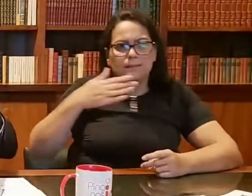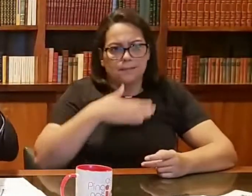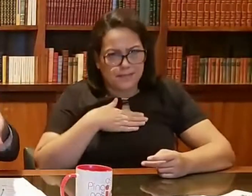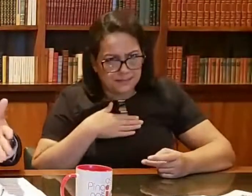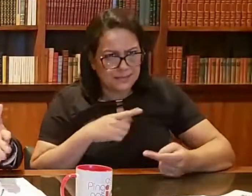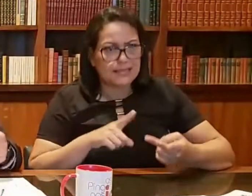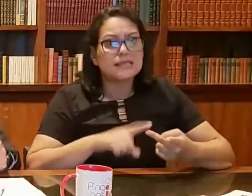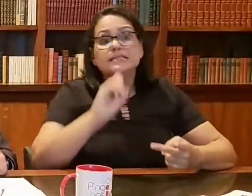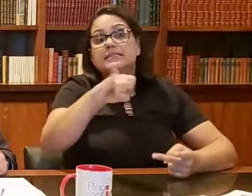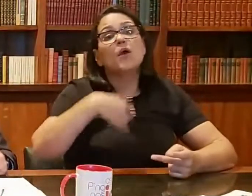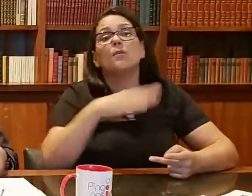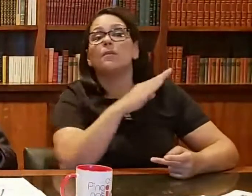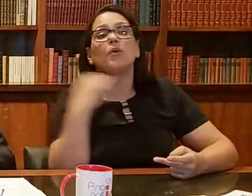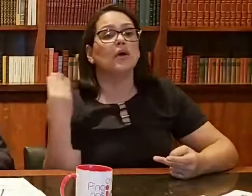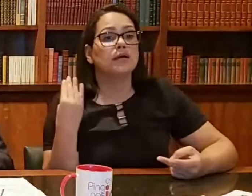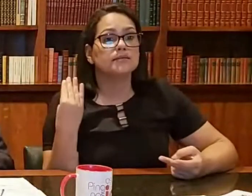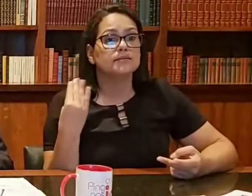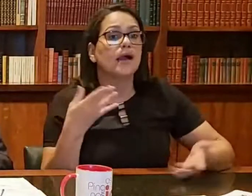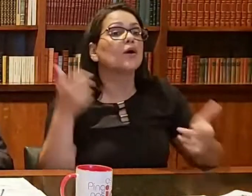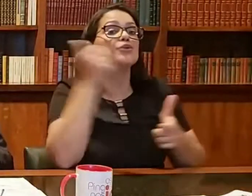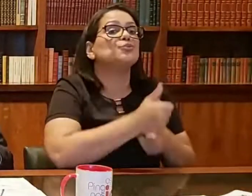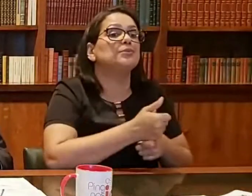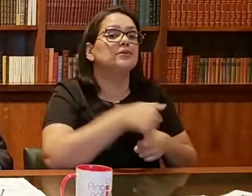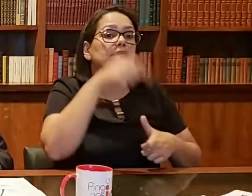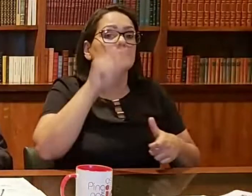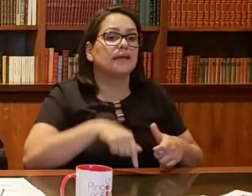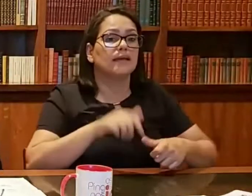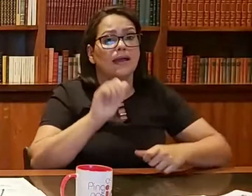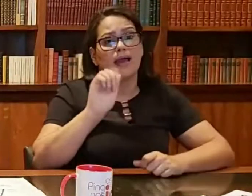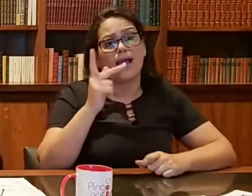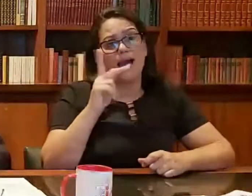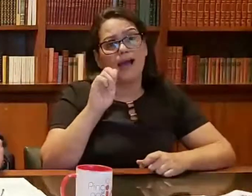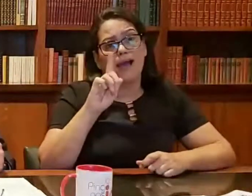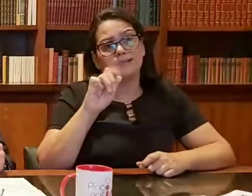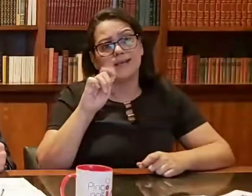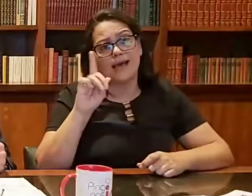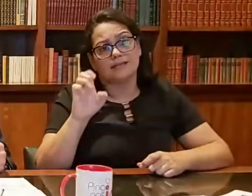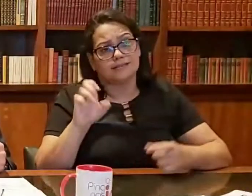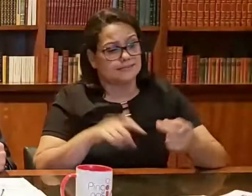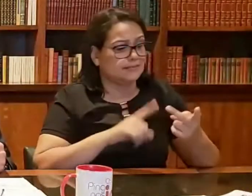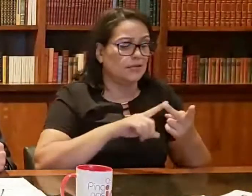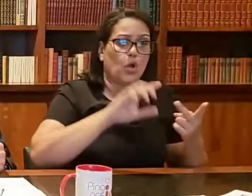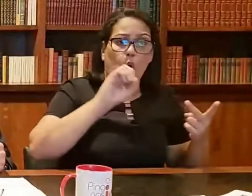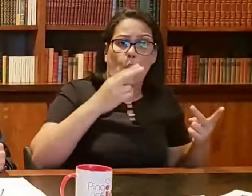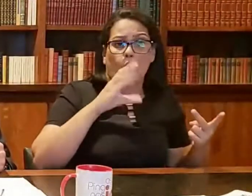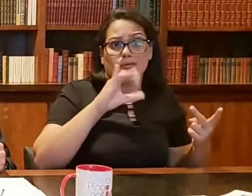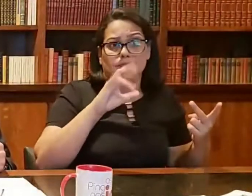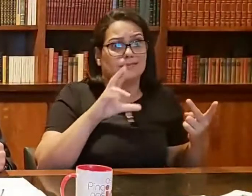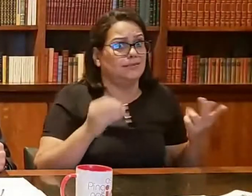fosse mortal, estaria no meu lugar Haddad ou Ciro Gomes.